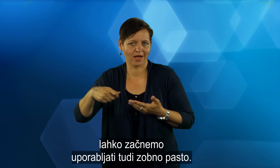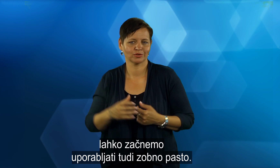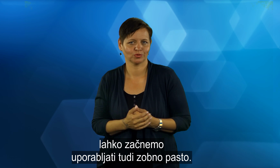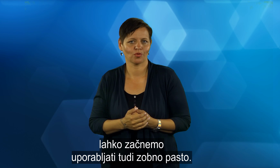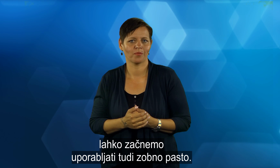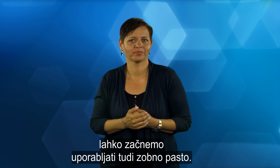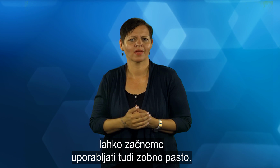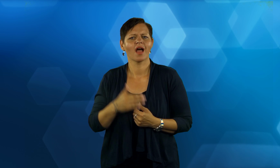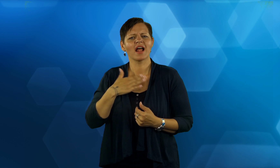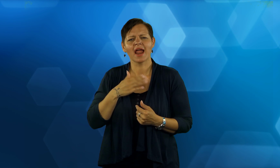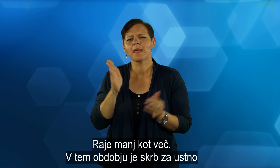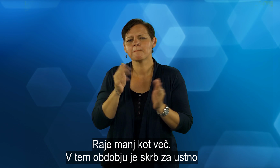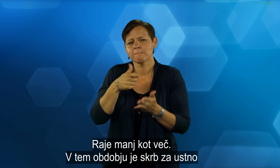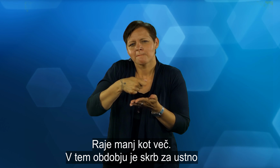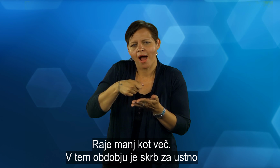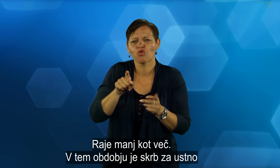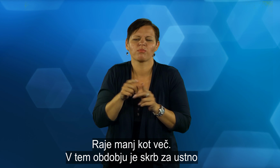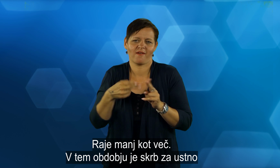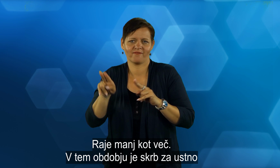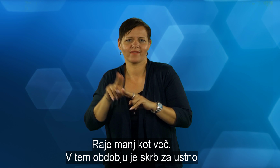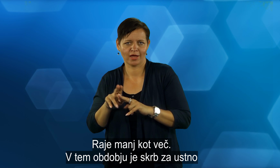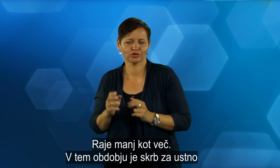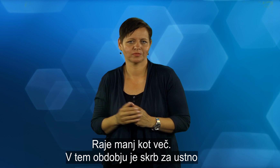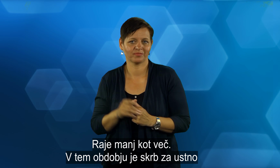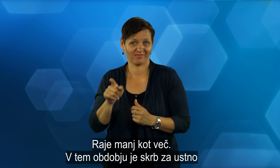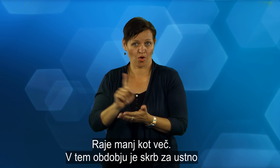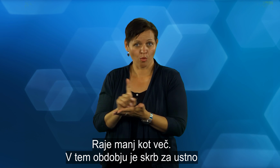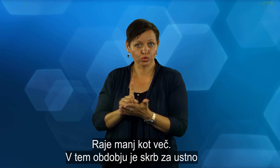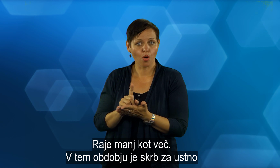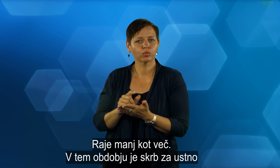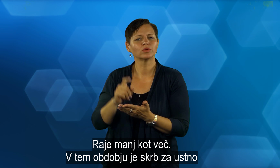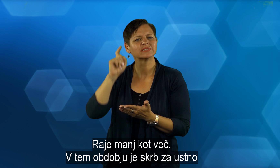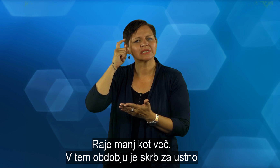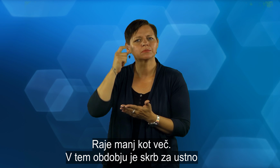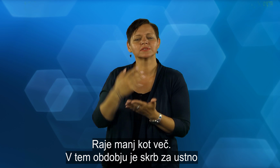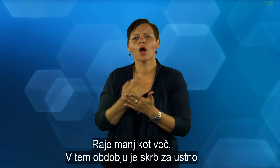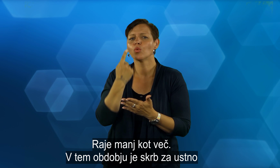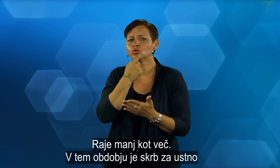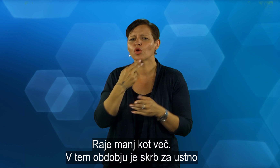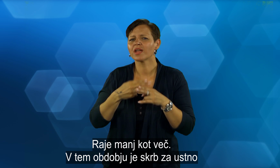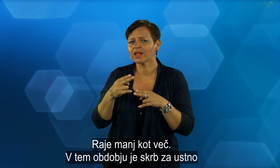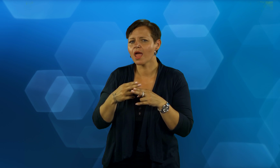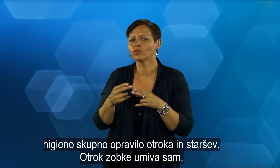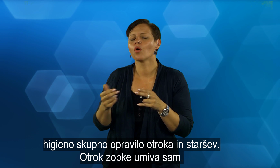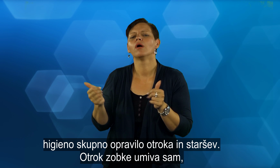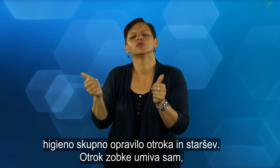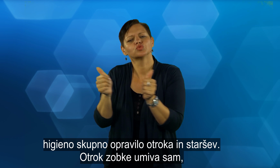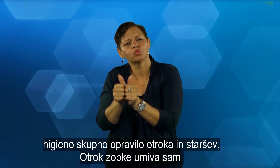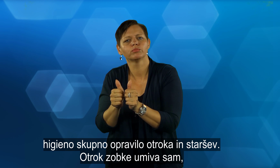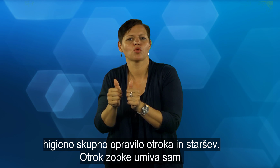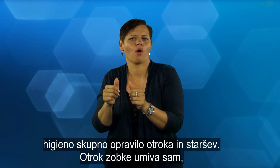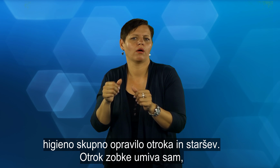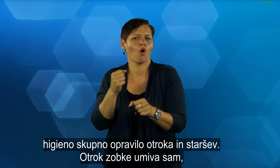pasto. Raje manj kot več. V tem obdobju je skrb za ustno higieno skupno opravilo otroka